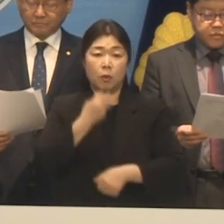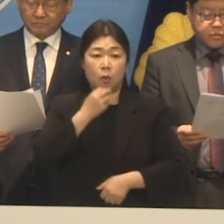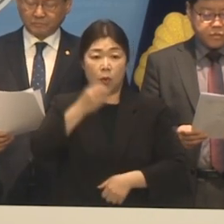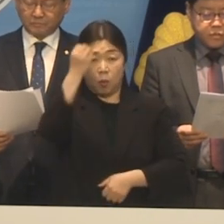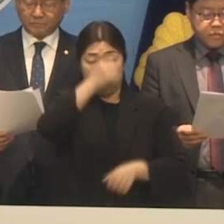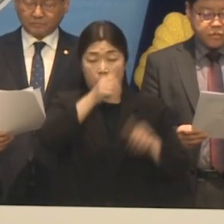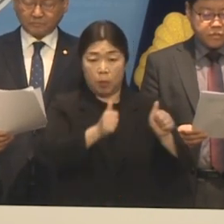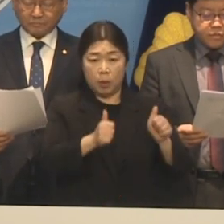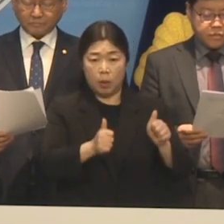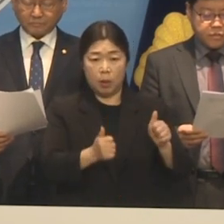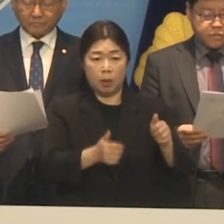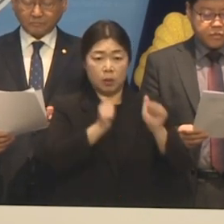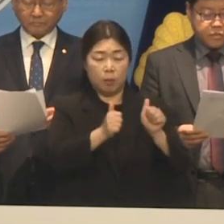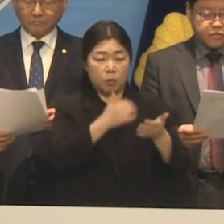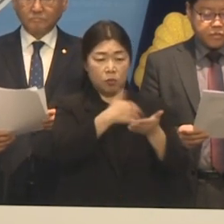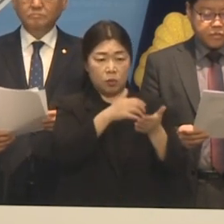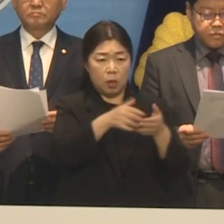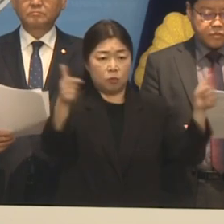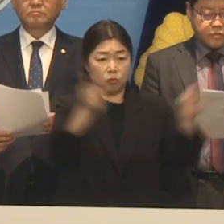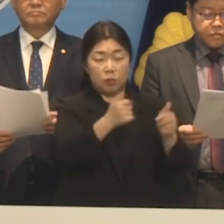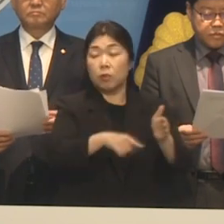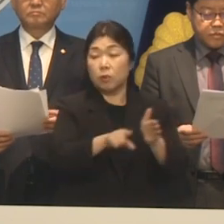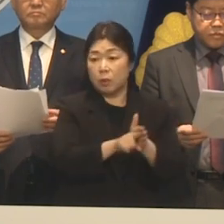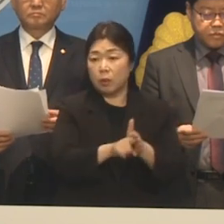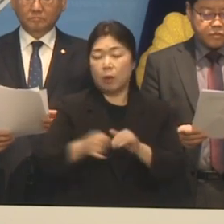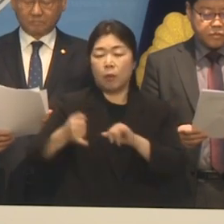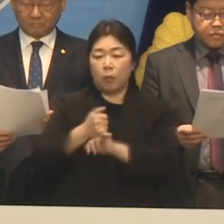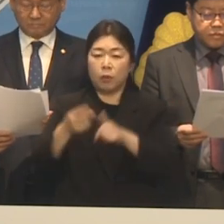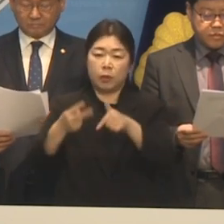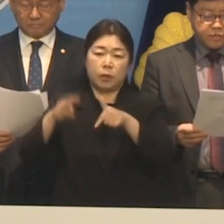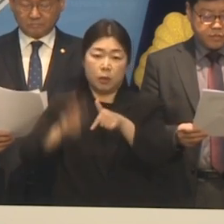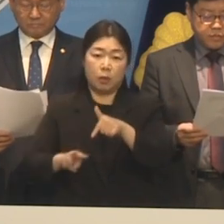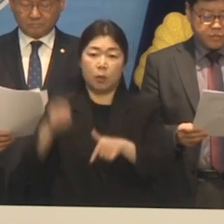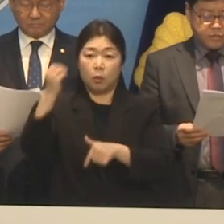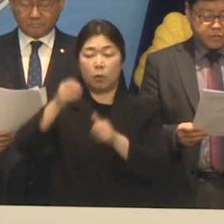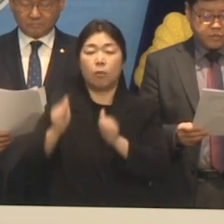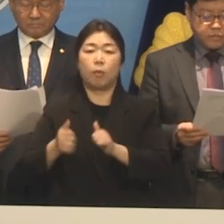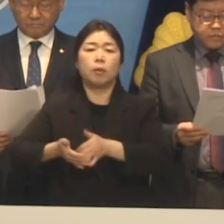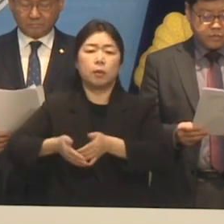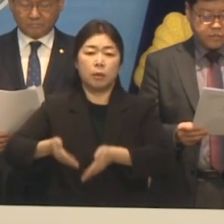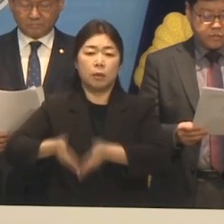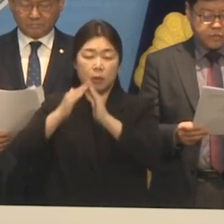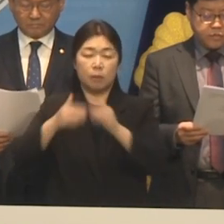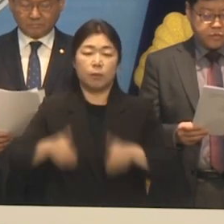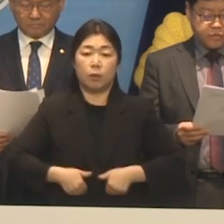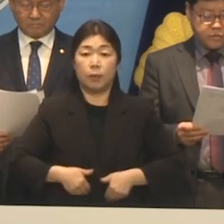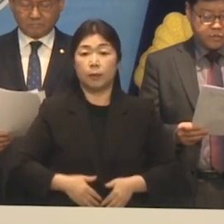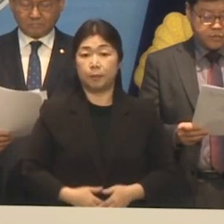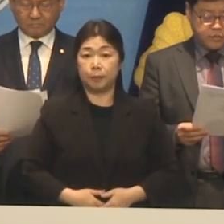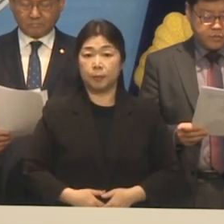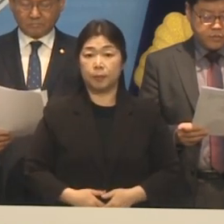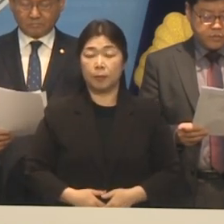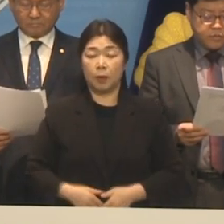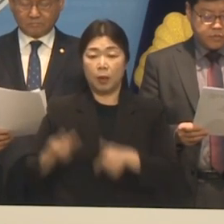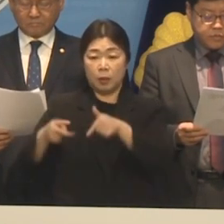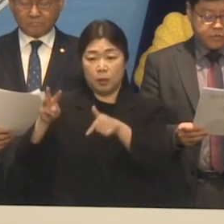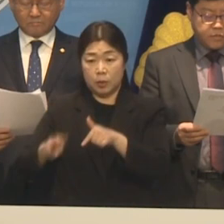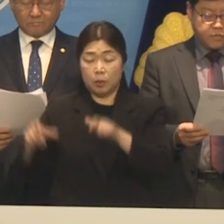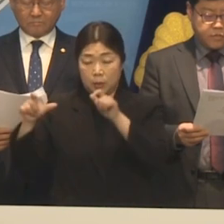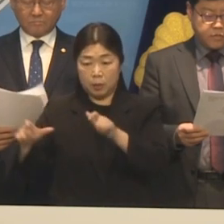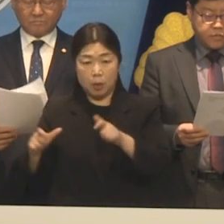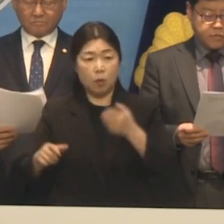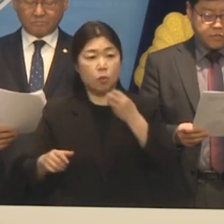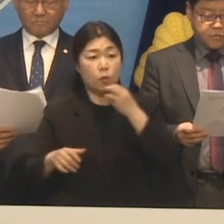를 해결하기 위해서 반드시 인천 고등법원이 필요합니다 그리고 인천의 사법 분야가 서울에 계속